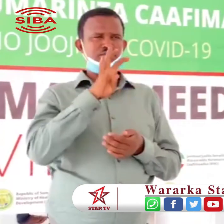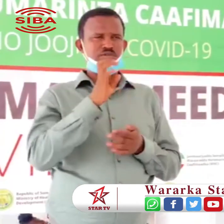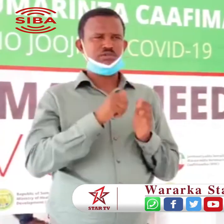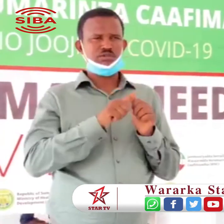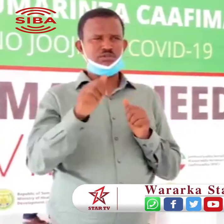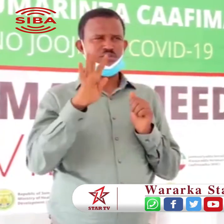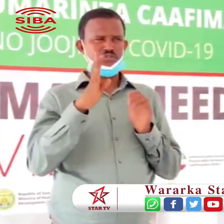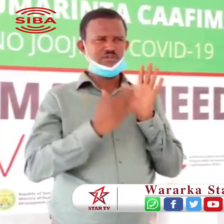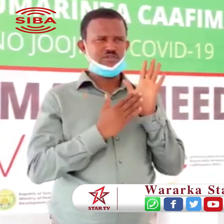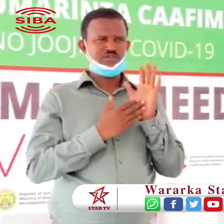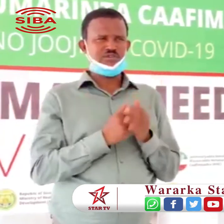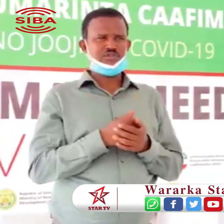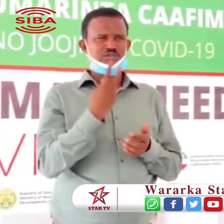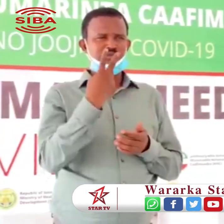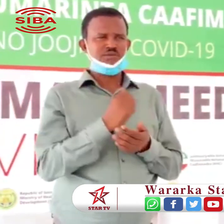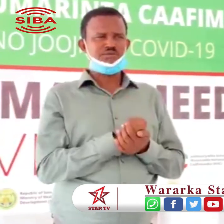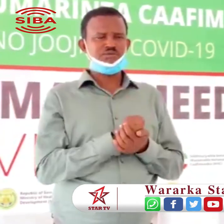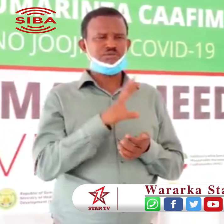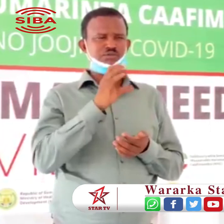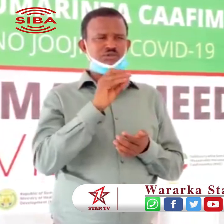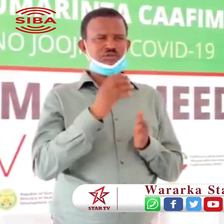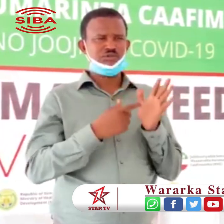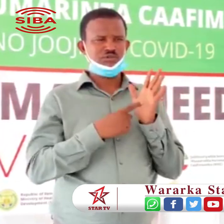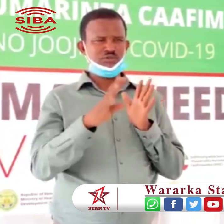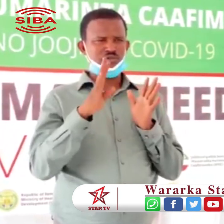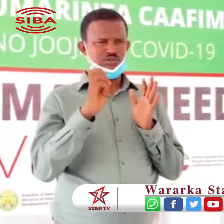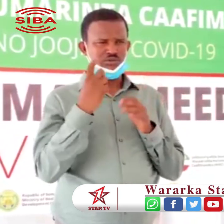49-40 waa 2, 59-40 waa 1,